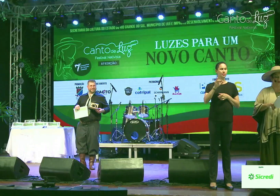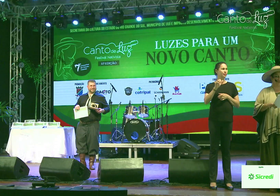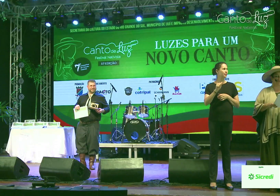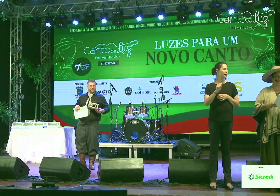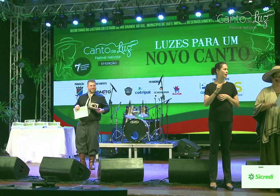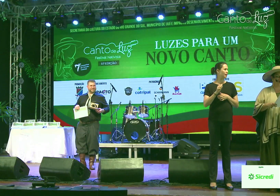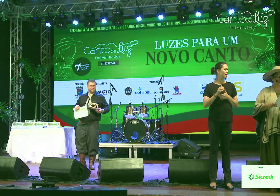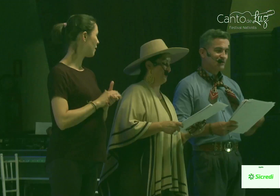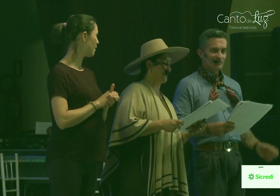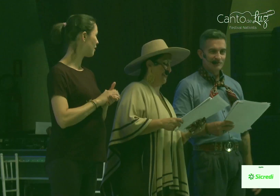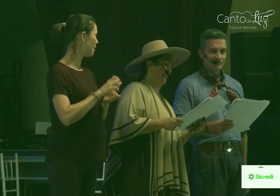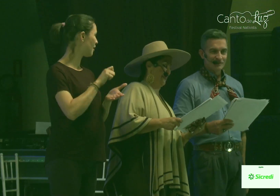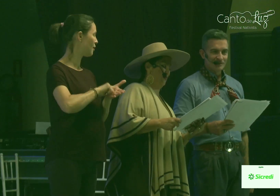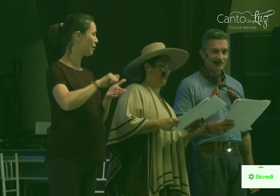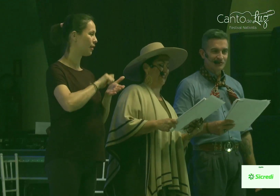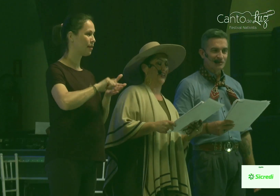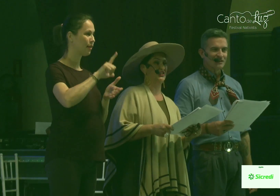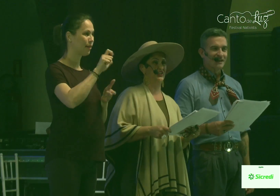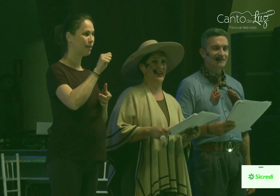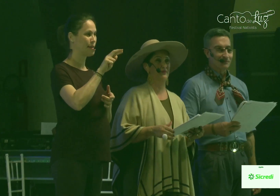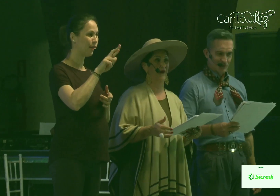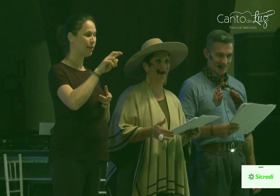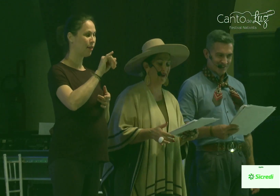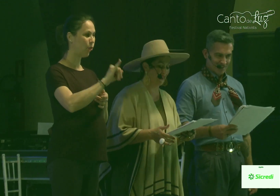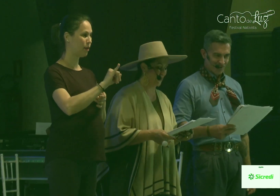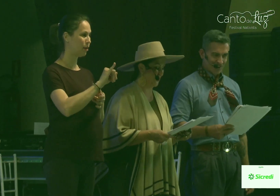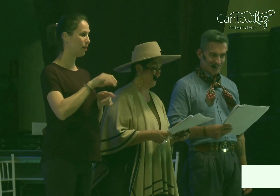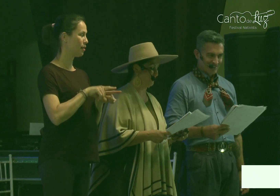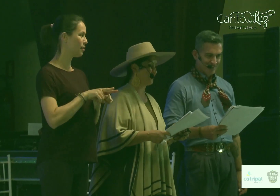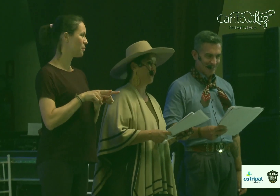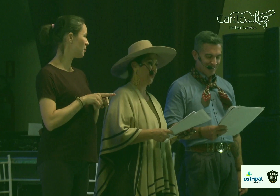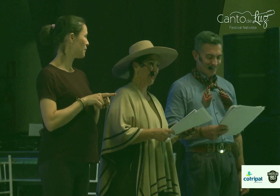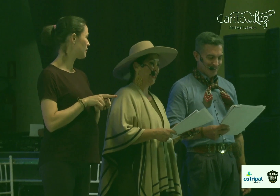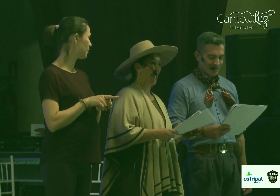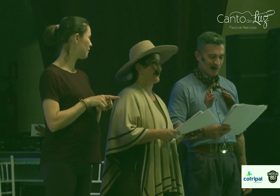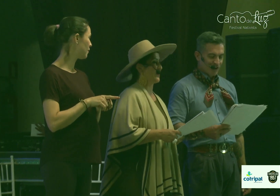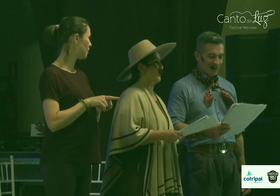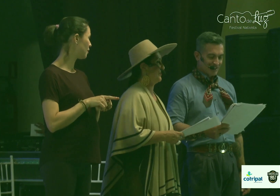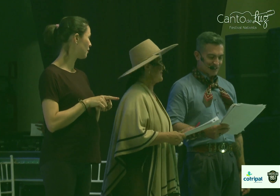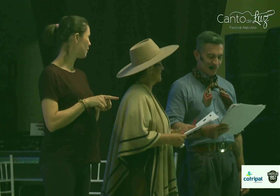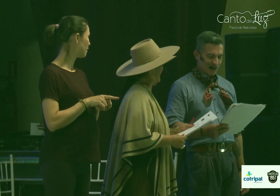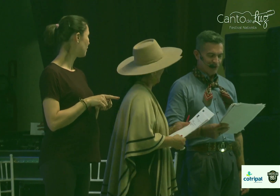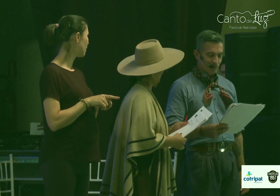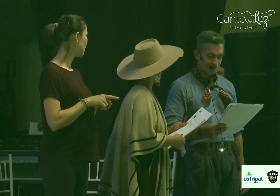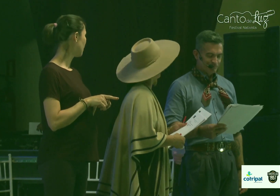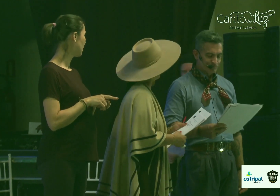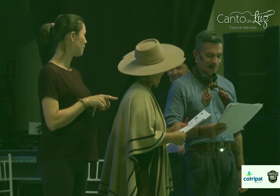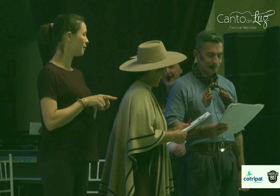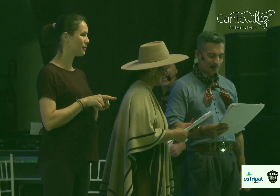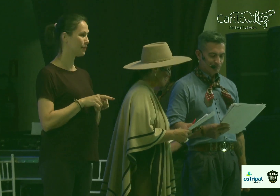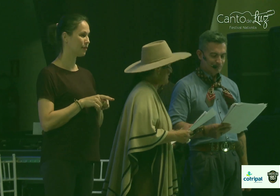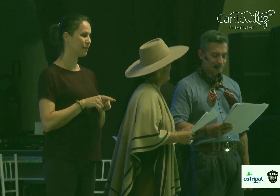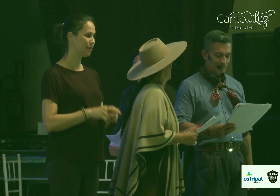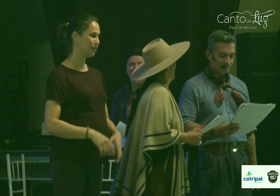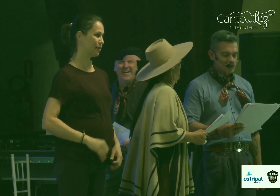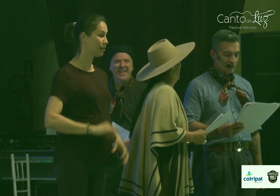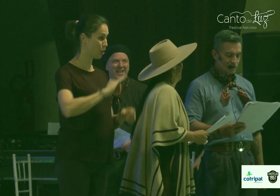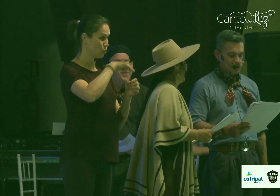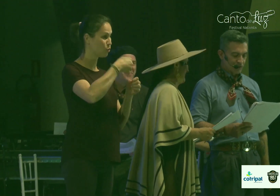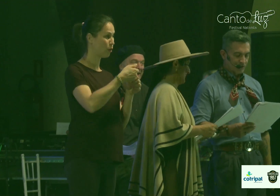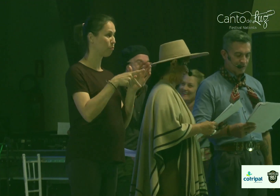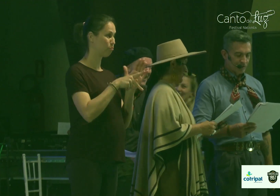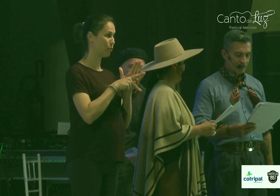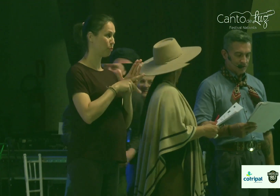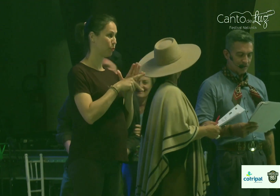Com letra de Lauri Busler e música Judiei de Regina de Bori, vocês agora. Essa melhor composição aqui de Juí. E